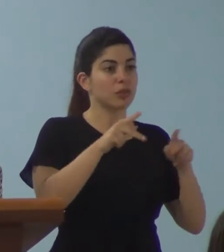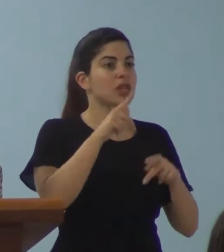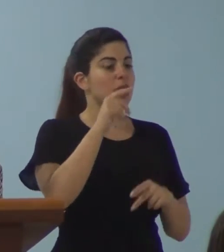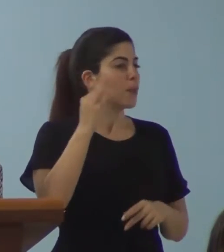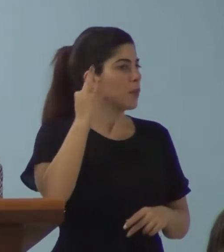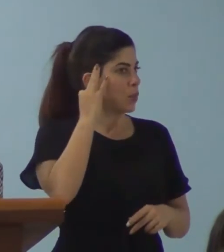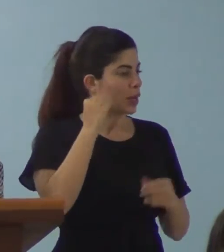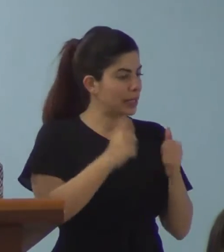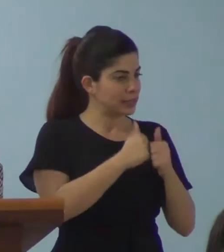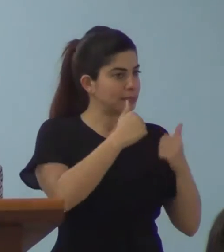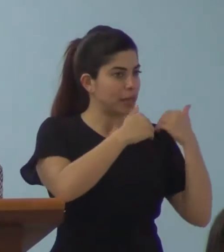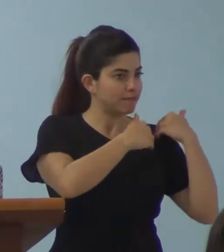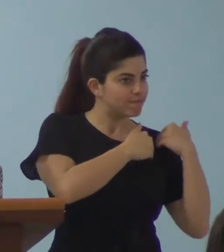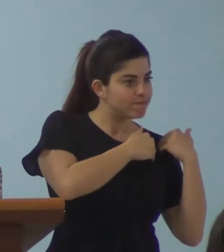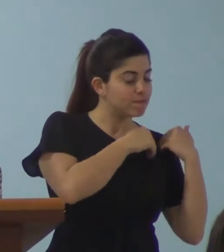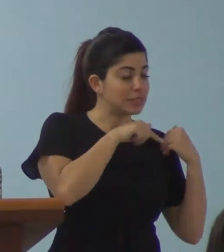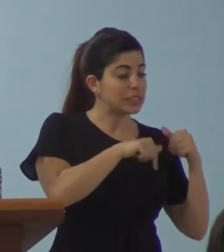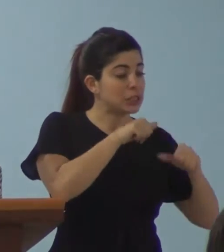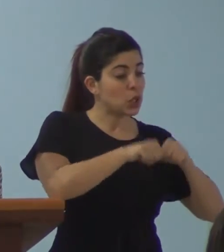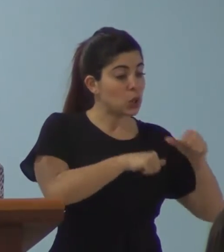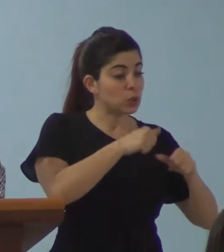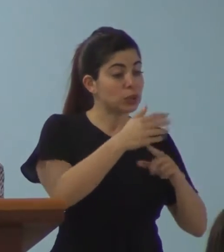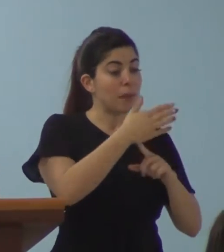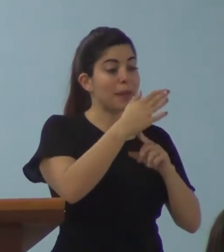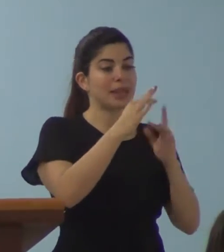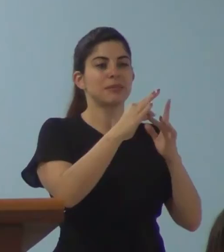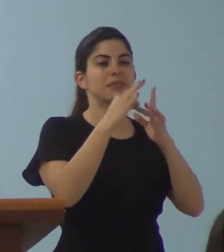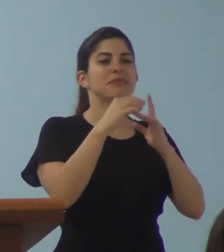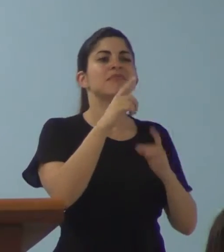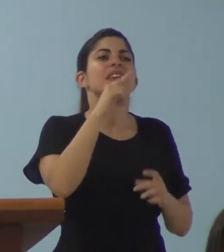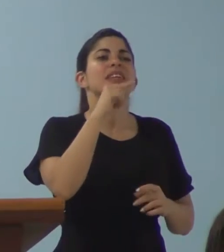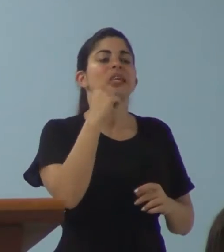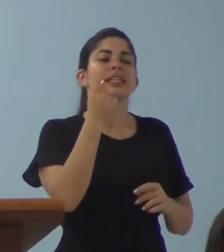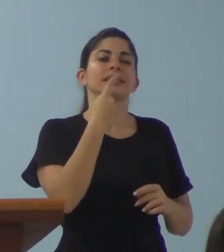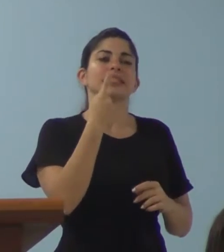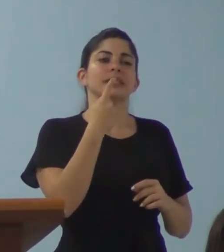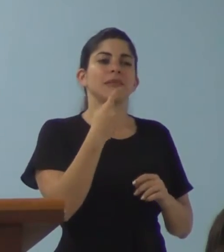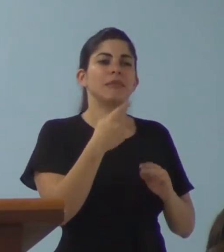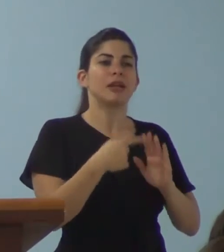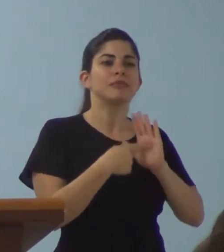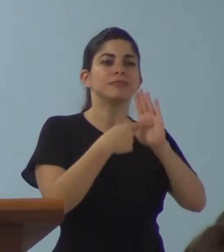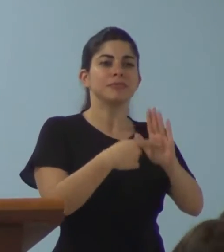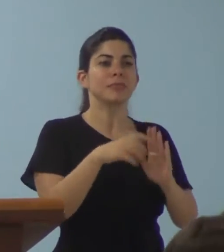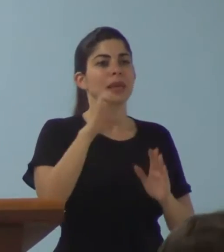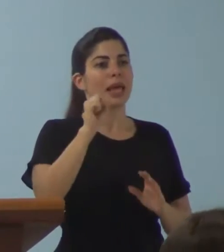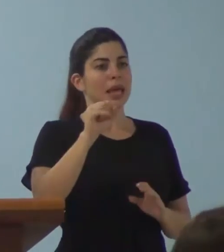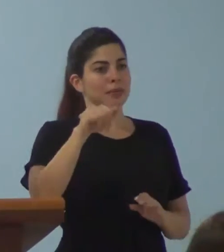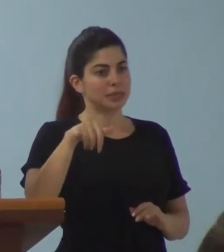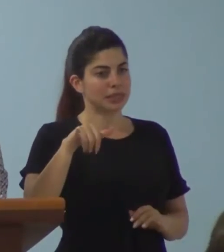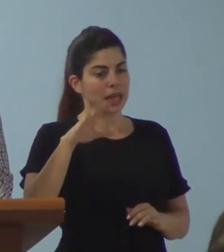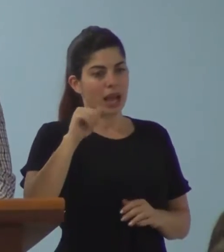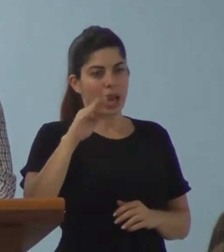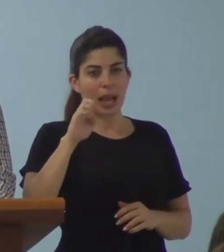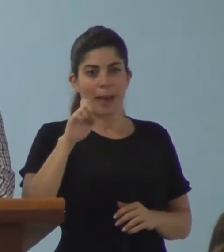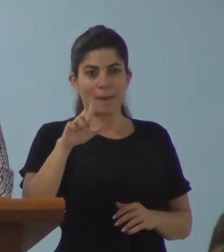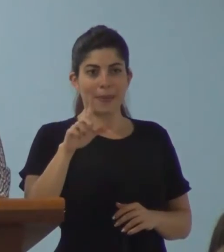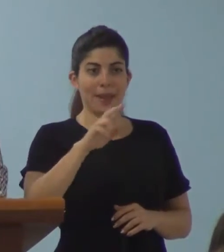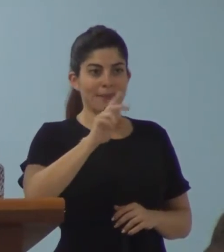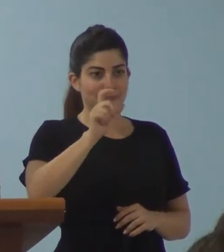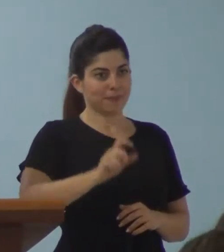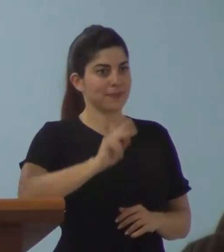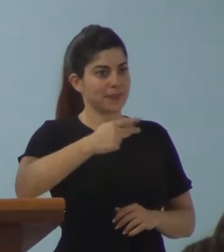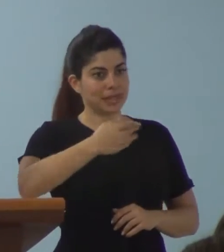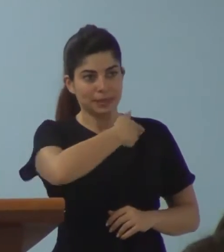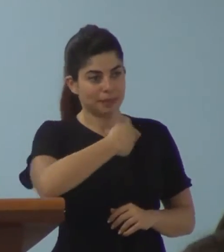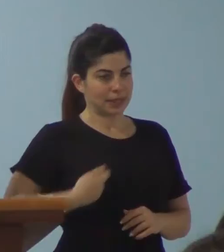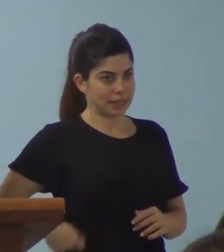mujeres. Y esta es una lucha cuya bandera particularmente ha sido levantada por doña Elsa Carmen, vicepresidenta